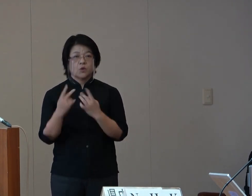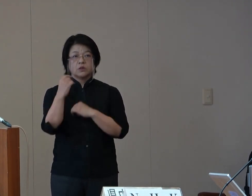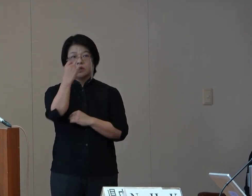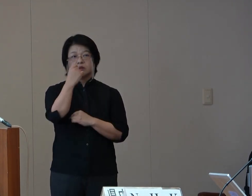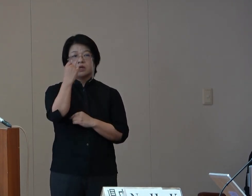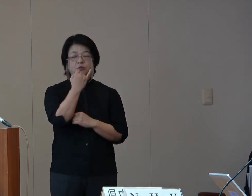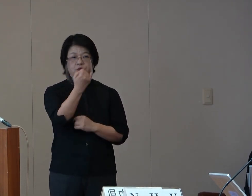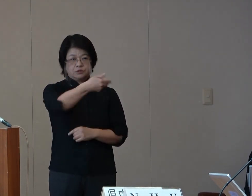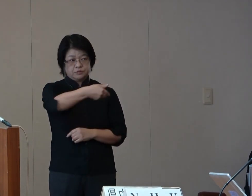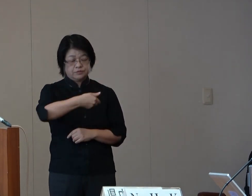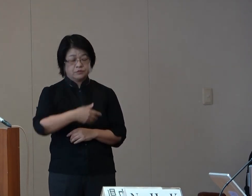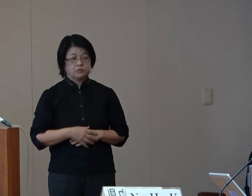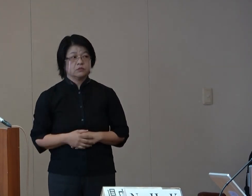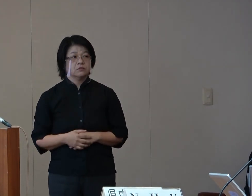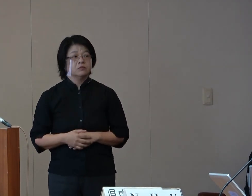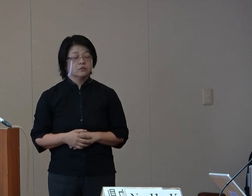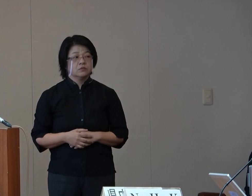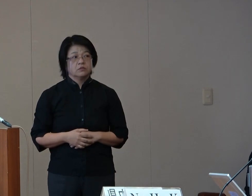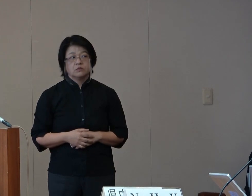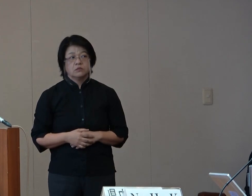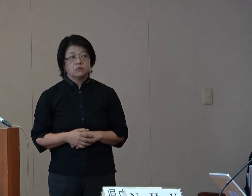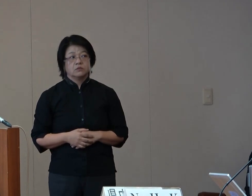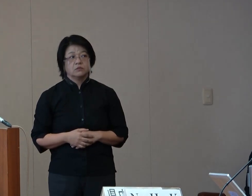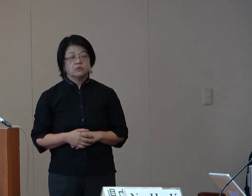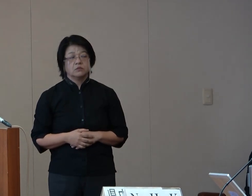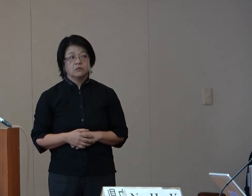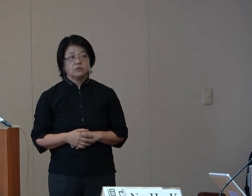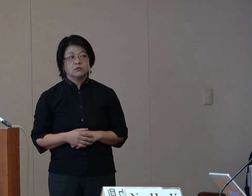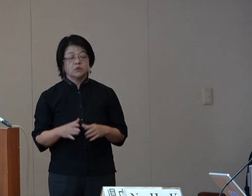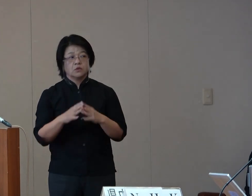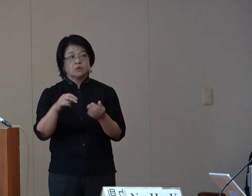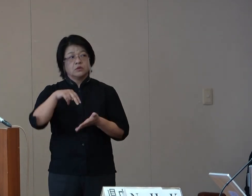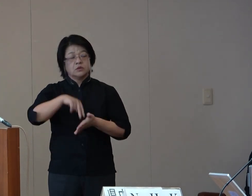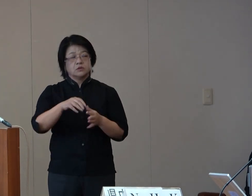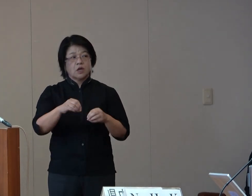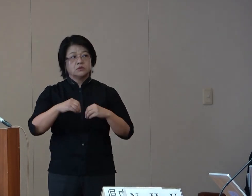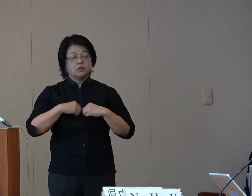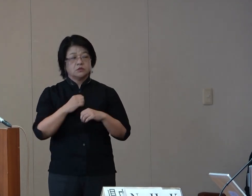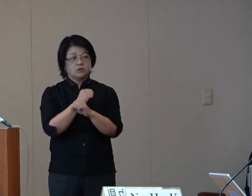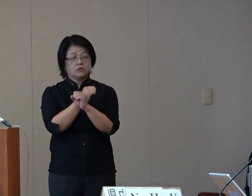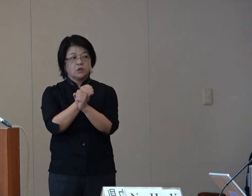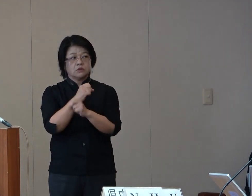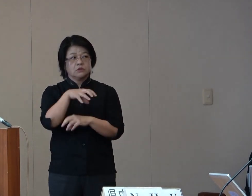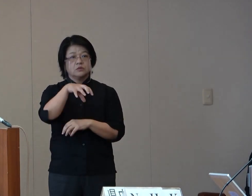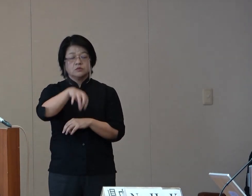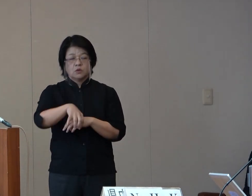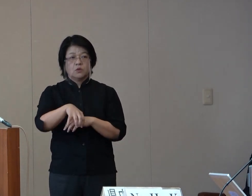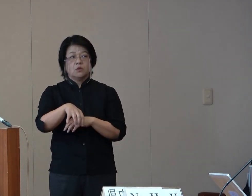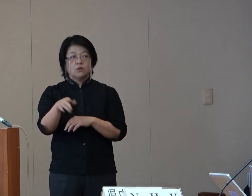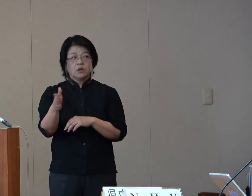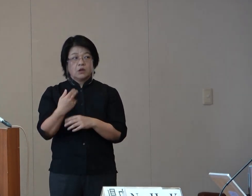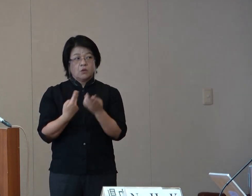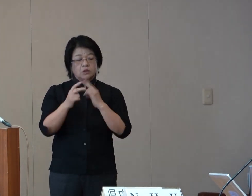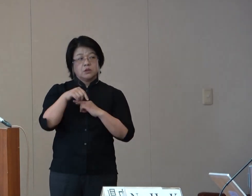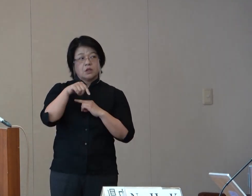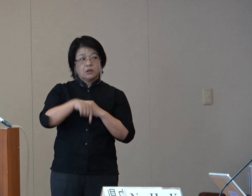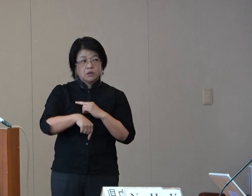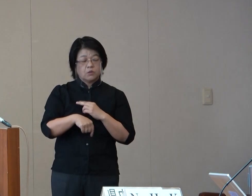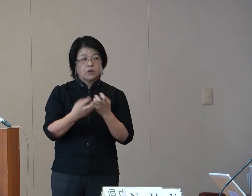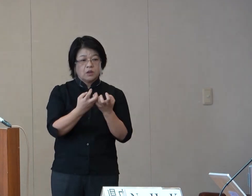でおり話題の草サッカーをウィンパー船長研究所が沖縄下